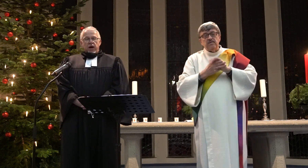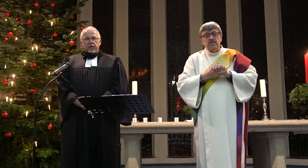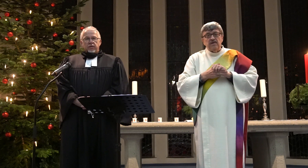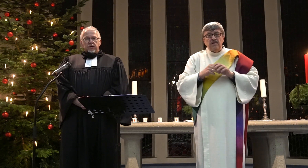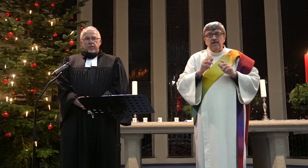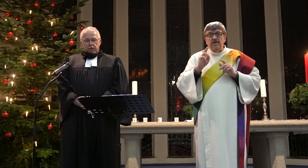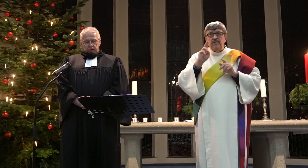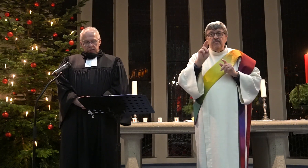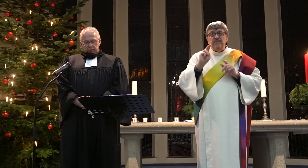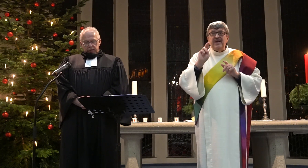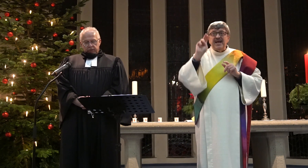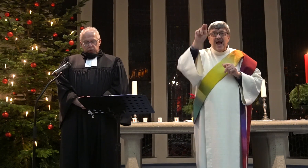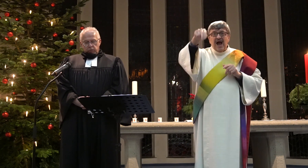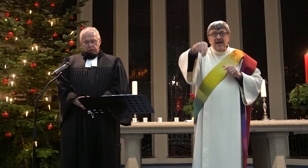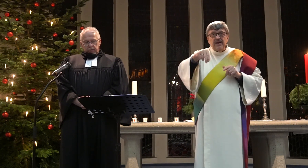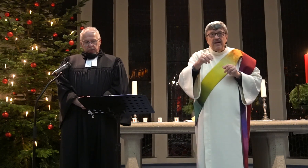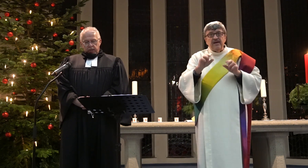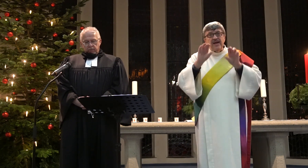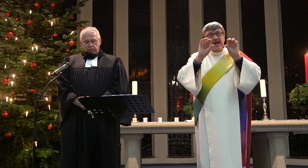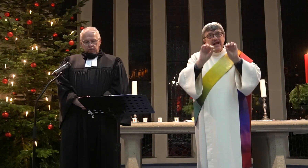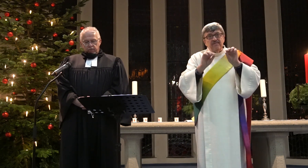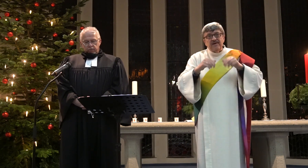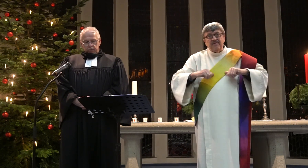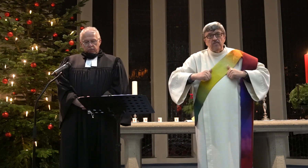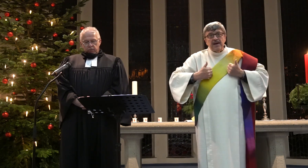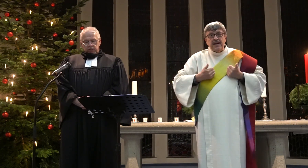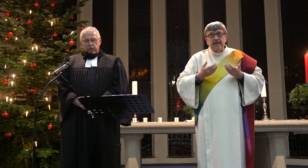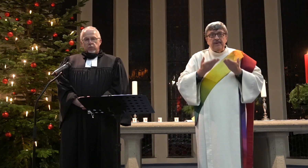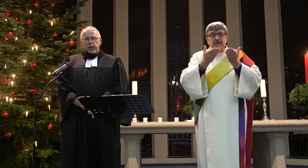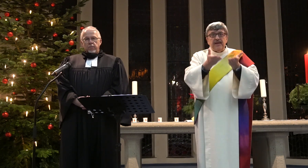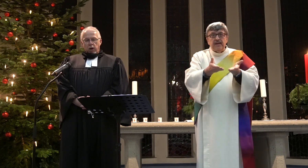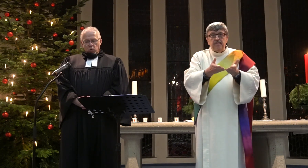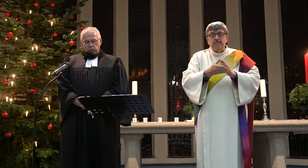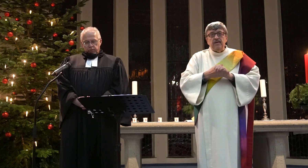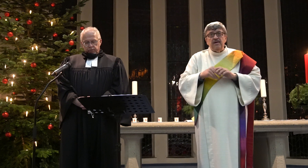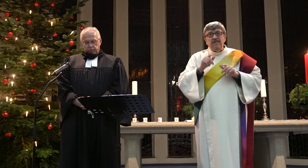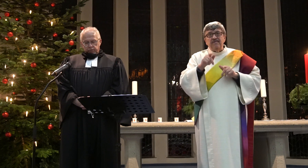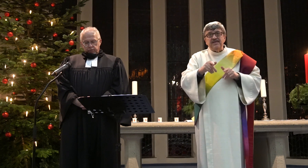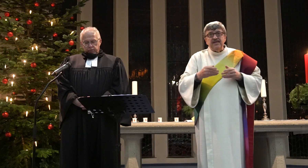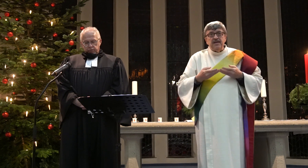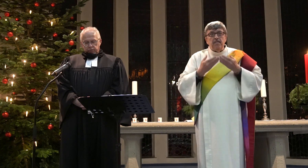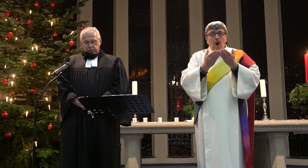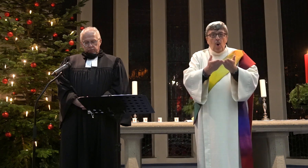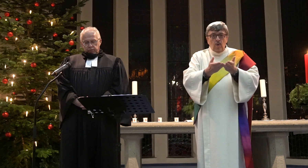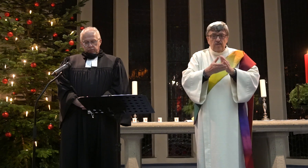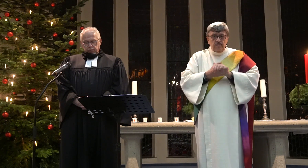wenn wir anderen etwas zum Leben geben, was sie zum Leben brauchen.